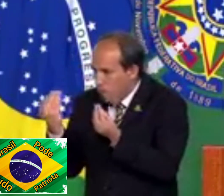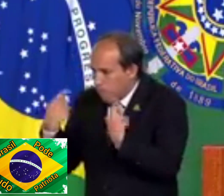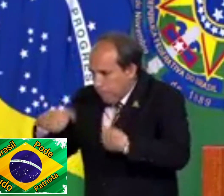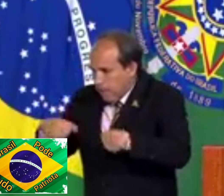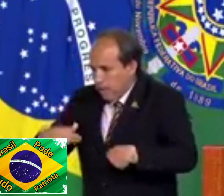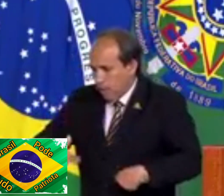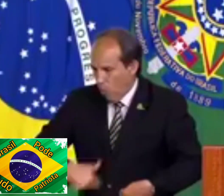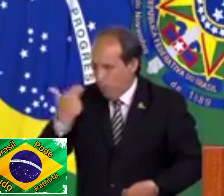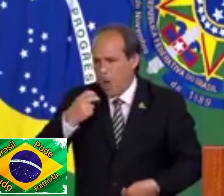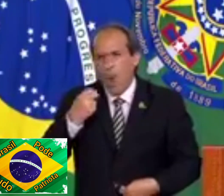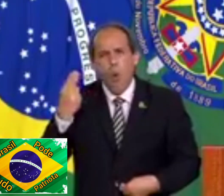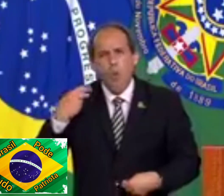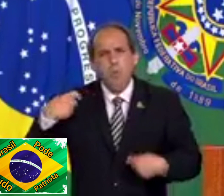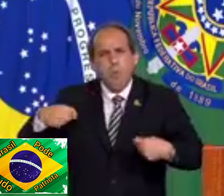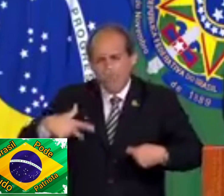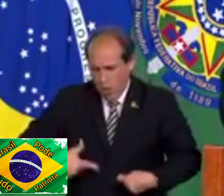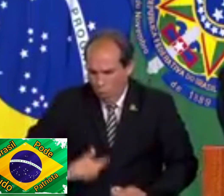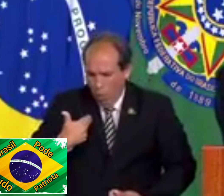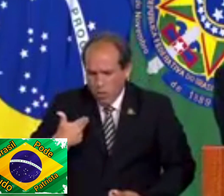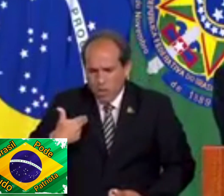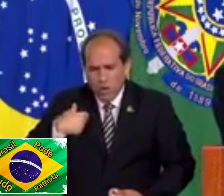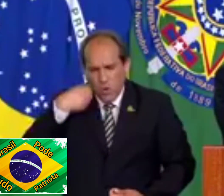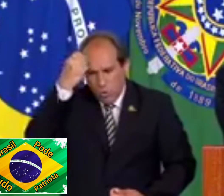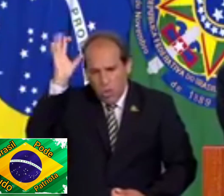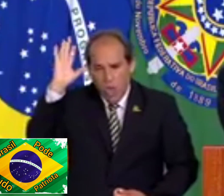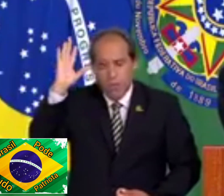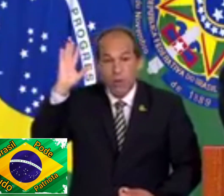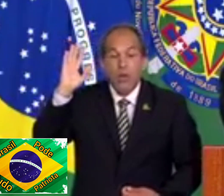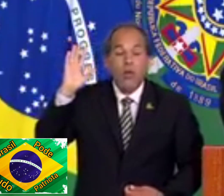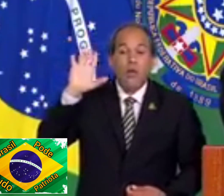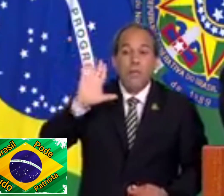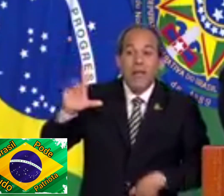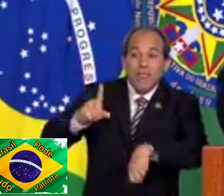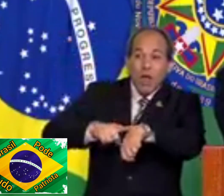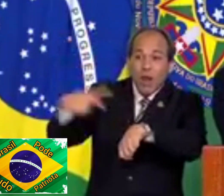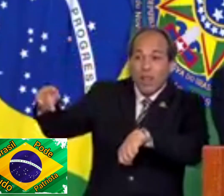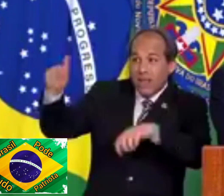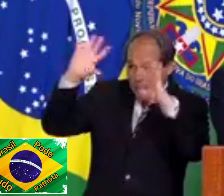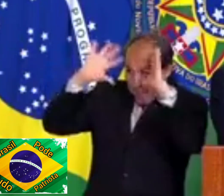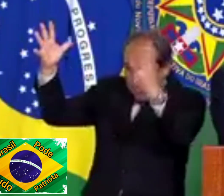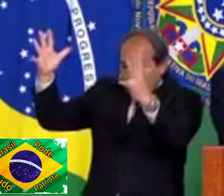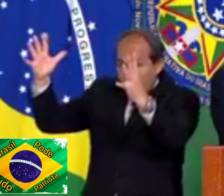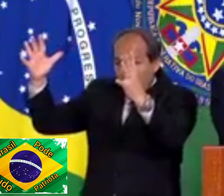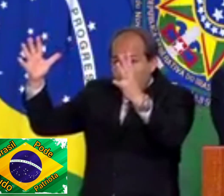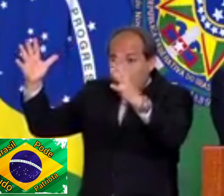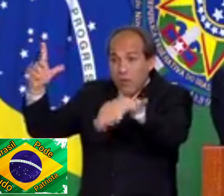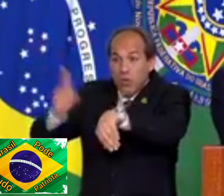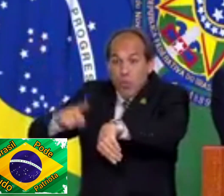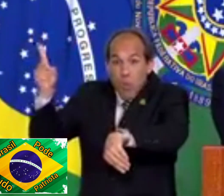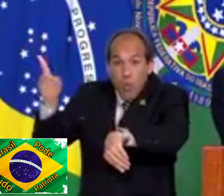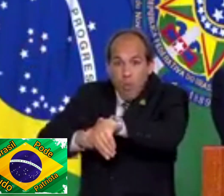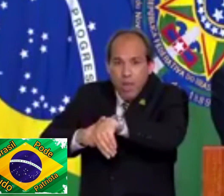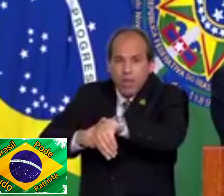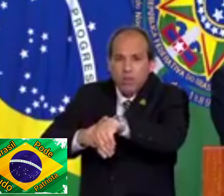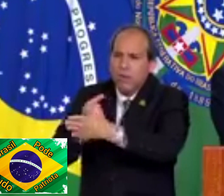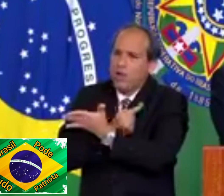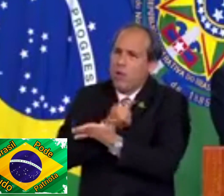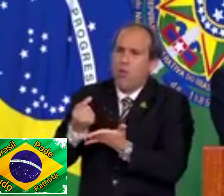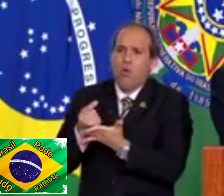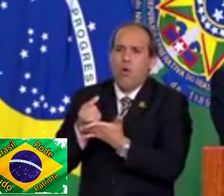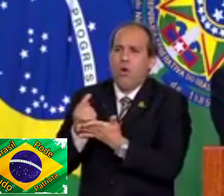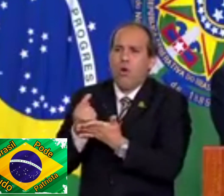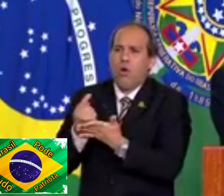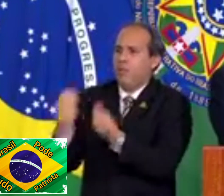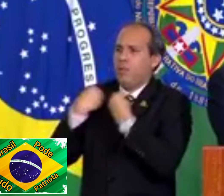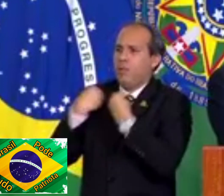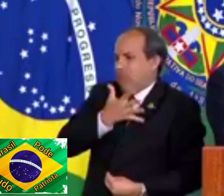cortar. A decisão daquele momento salvou a minha vida. Um médico, nós